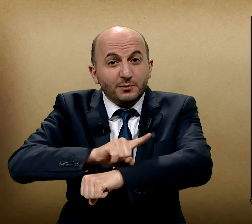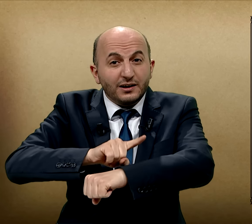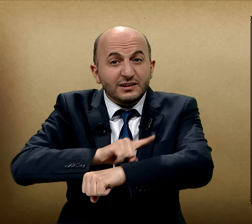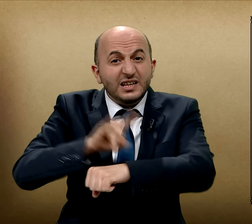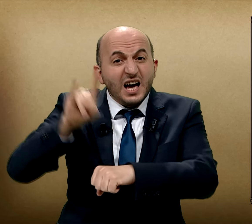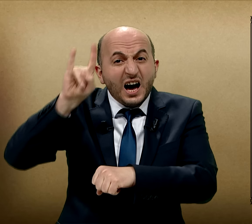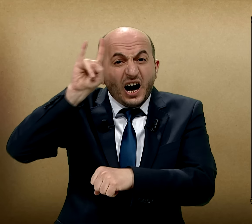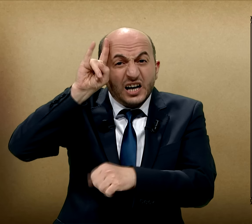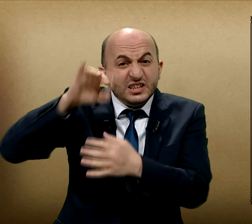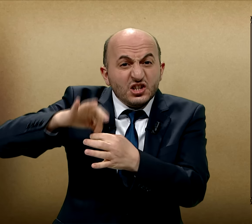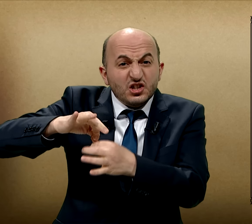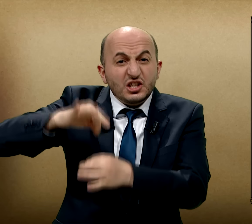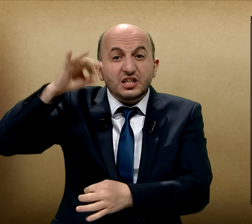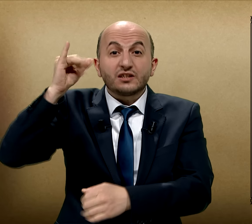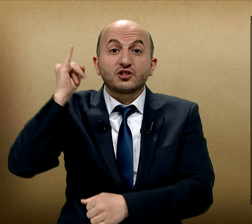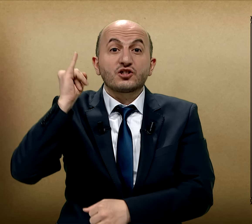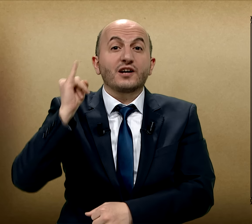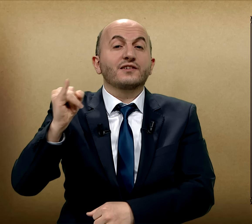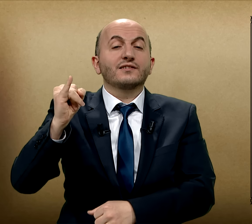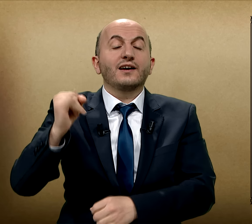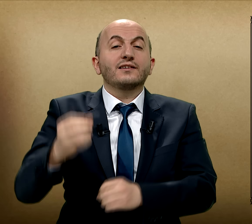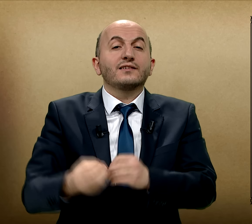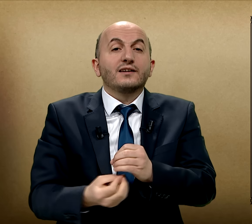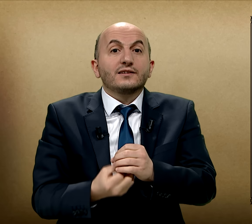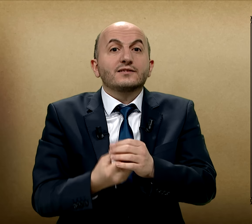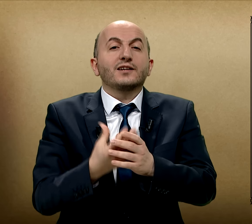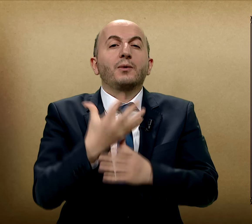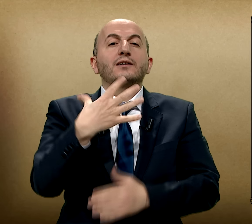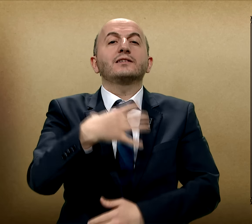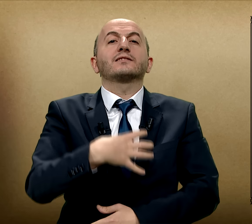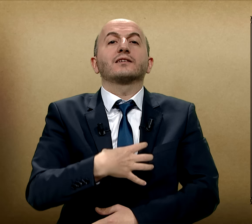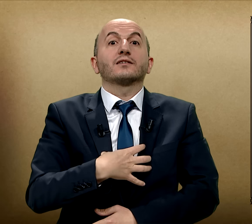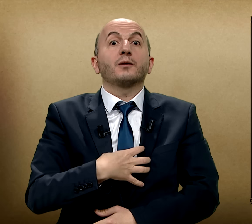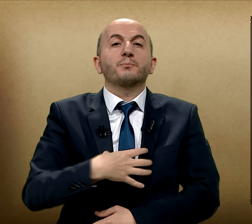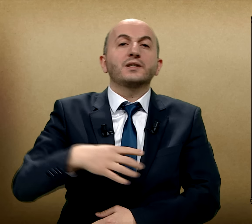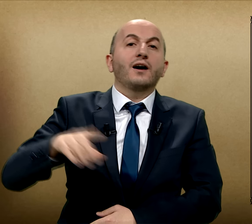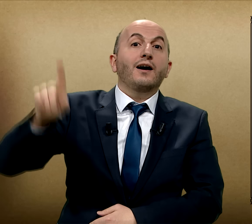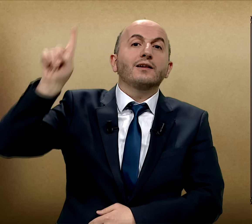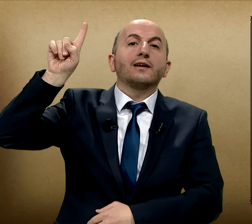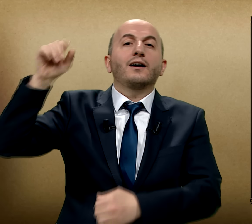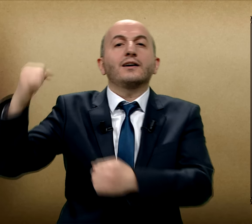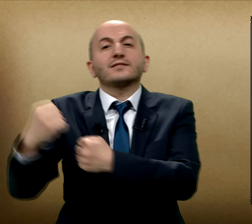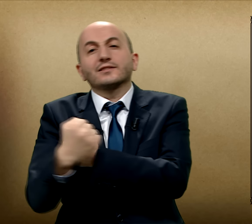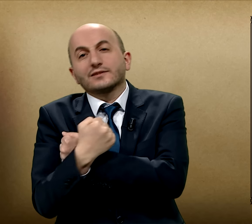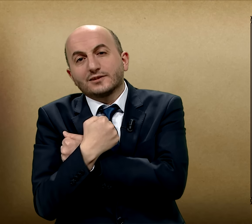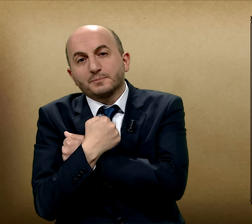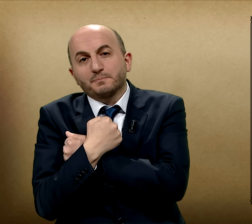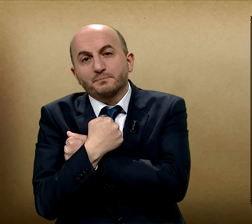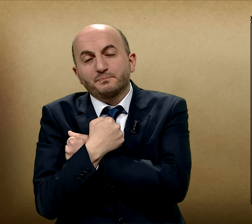zaman hasetçinin şerrinden sabahın Rabbi Allah'a sığınırım.